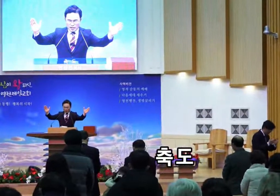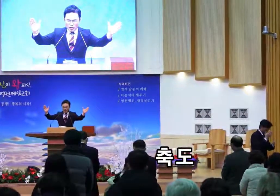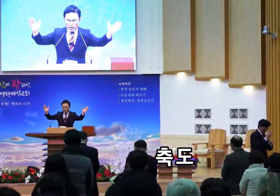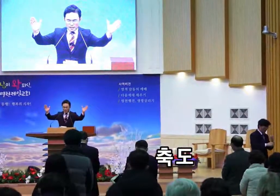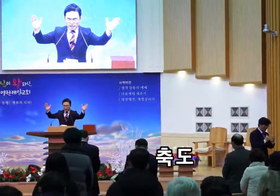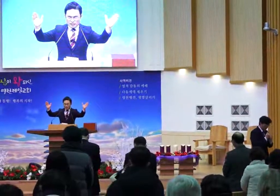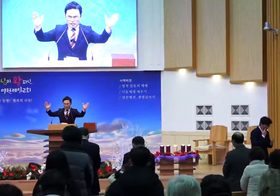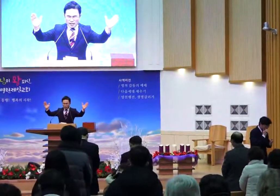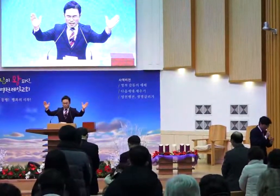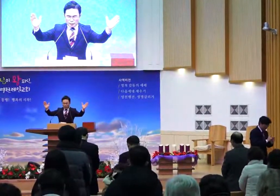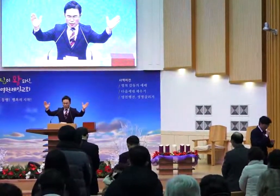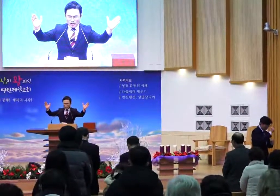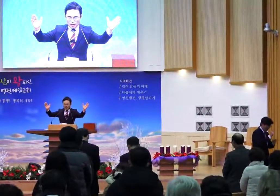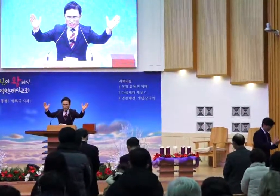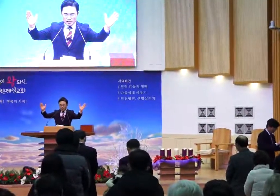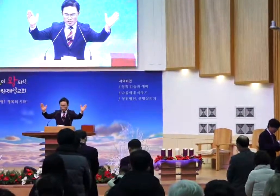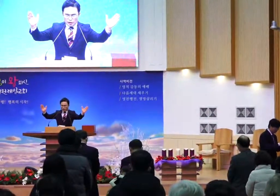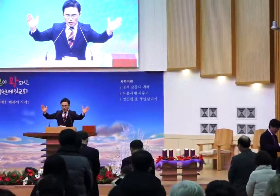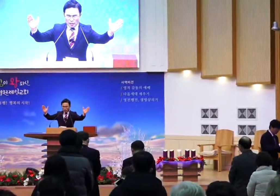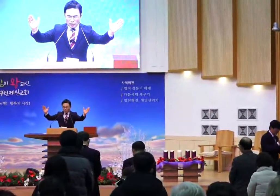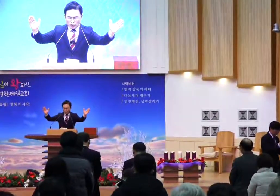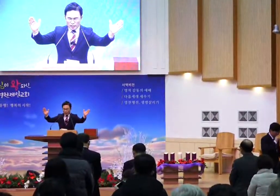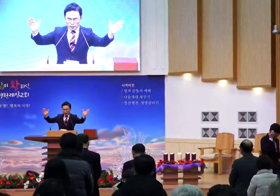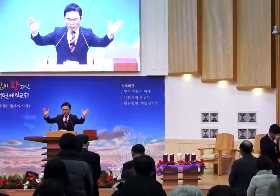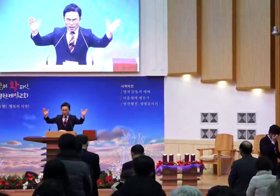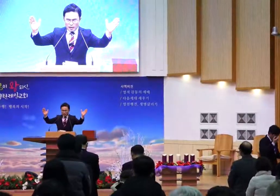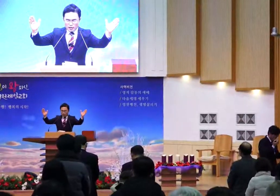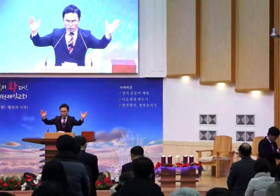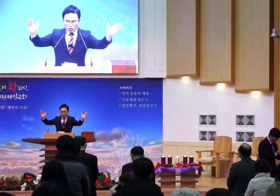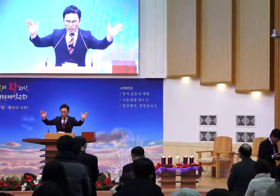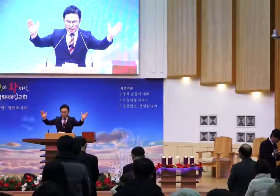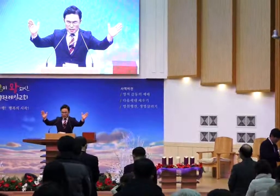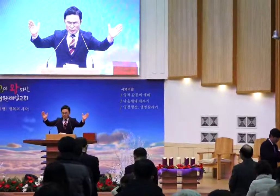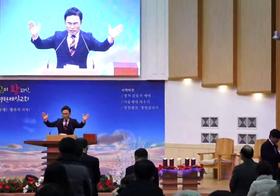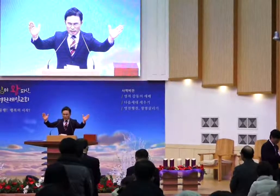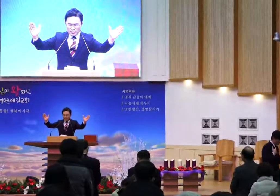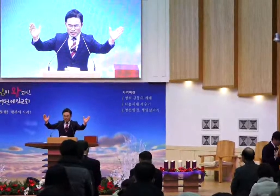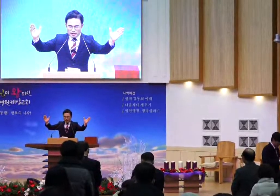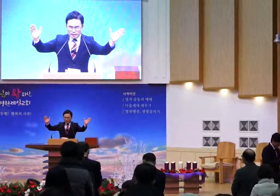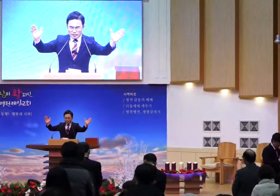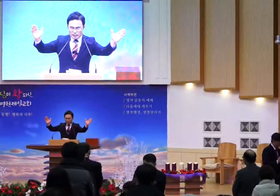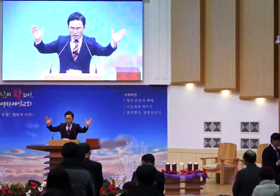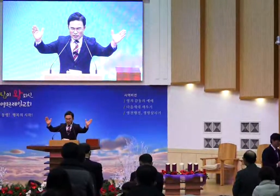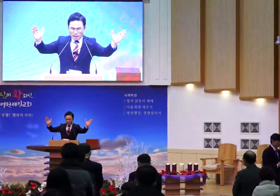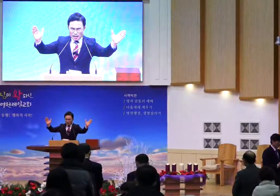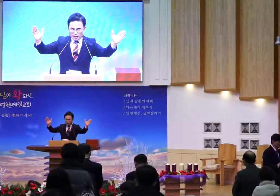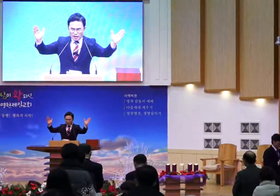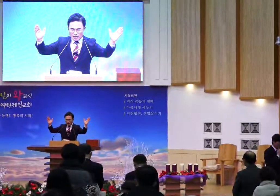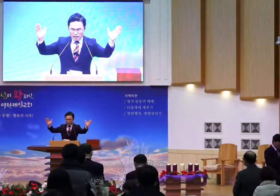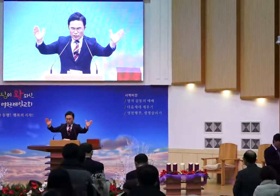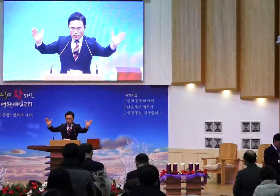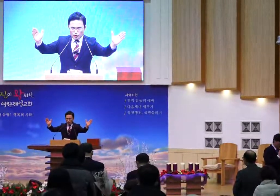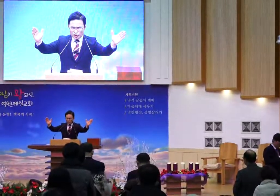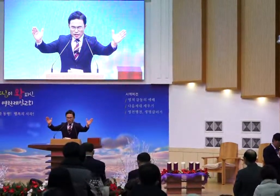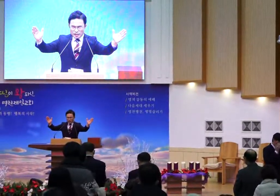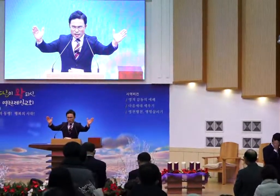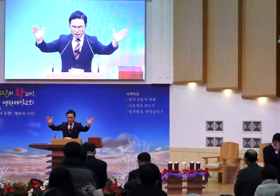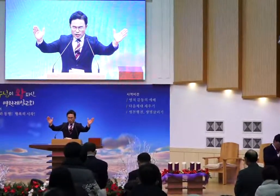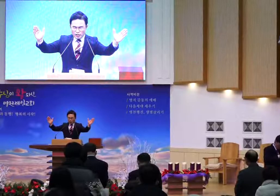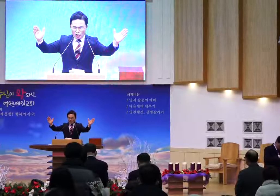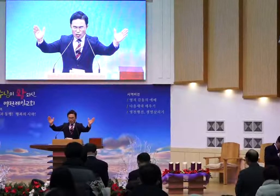아버지의 영원하신 사랑하심과 성령님의 교통하심과 충만하심이 하나님께서 하늘에서